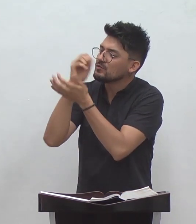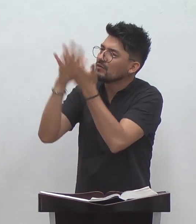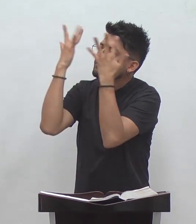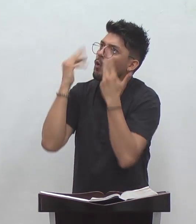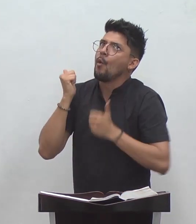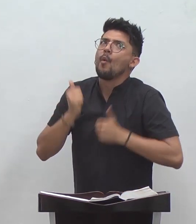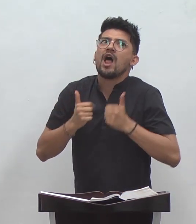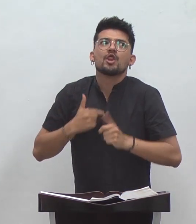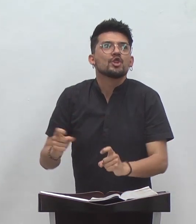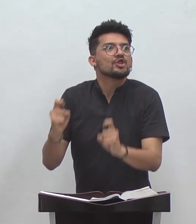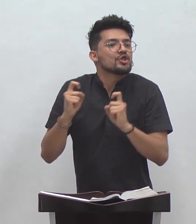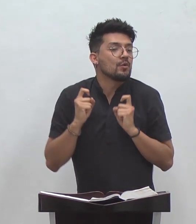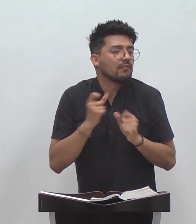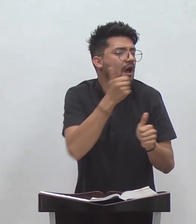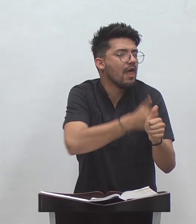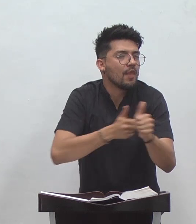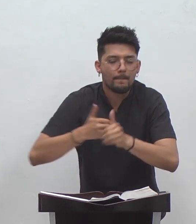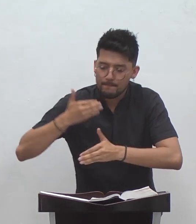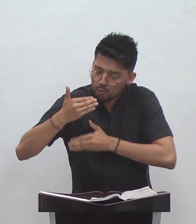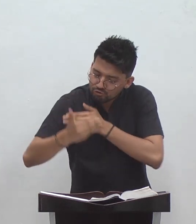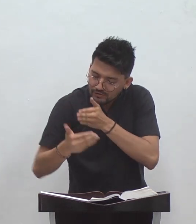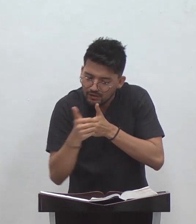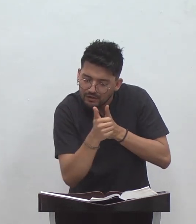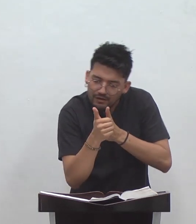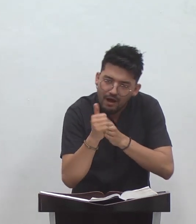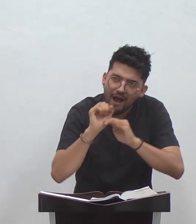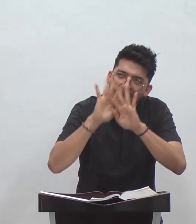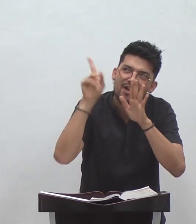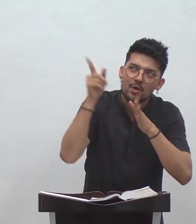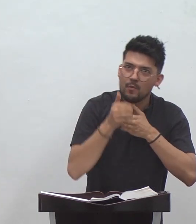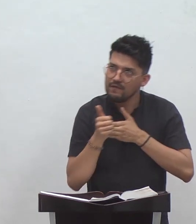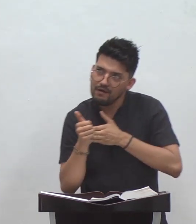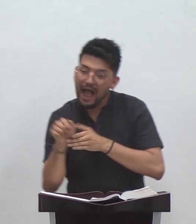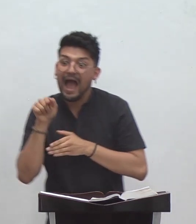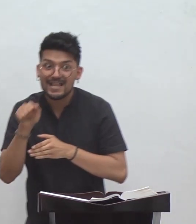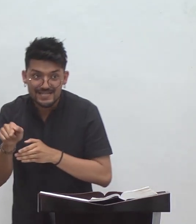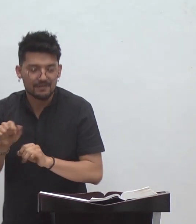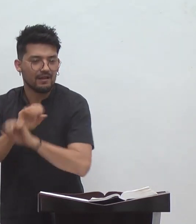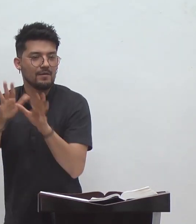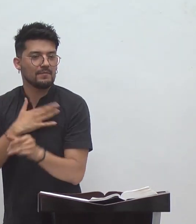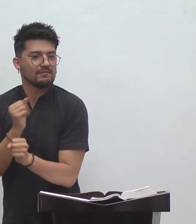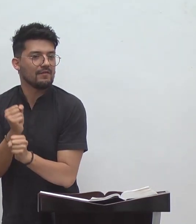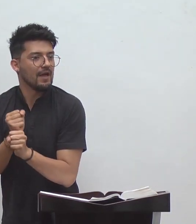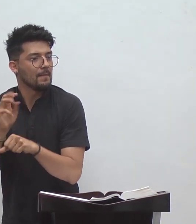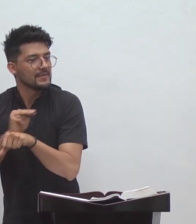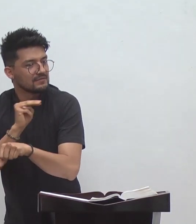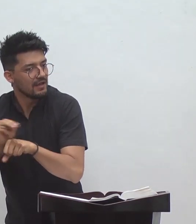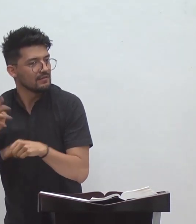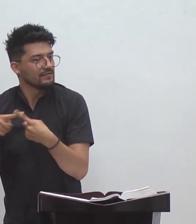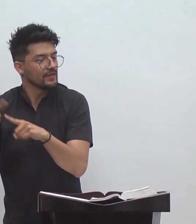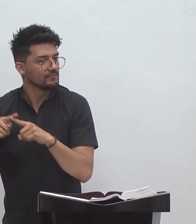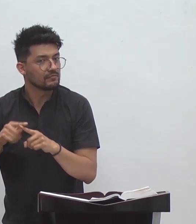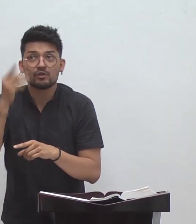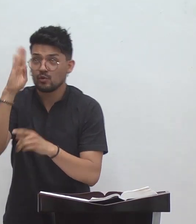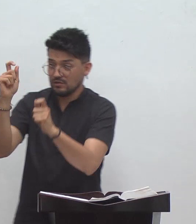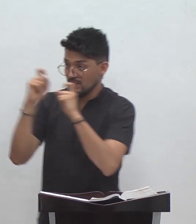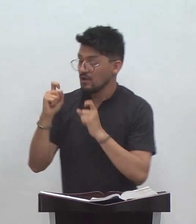Claro, el Espíritu Santo nos regala dones, nos reparte y nos guía a toda buena obra, como misioneros,